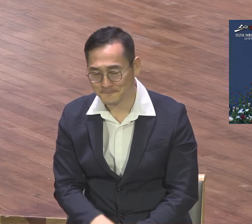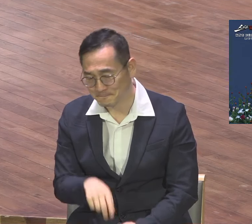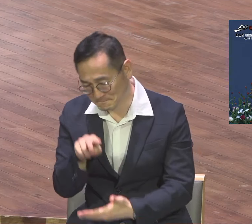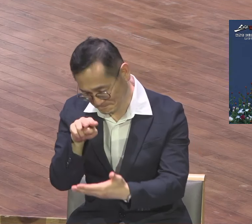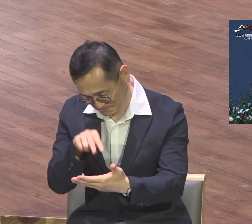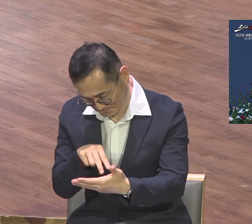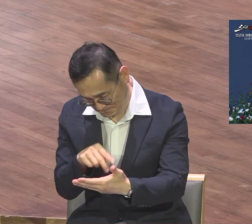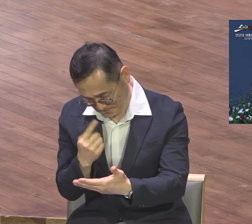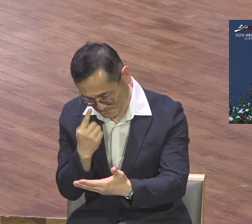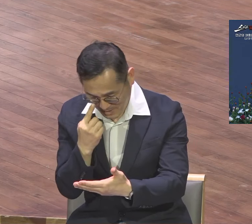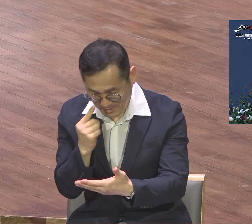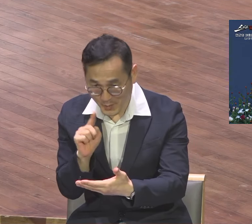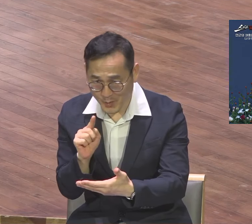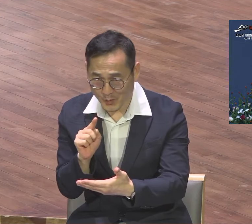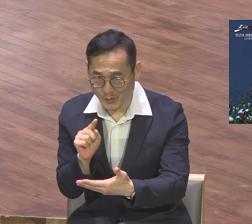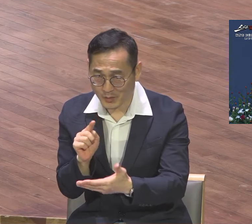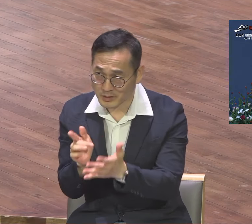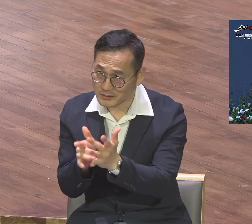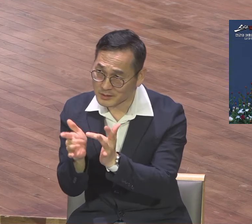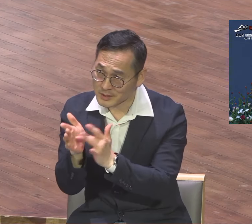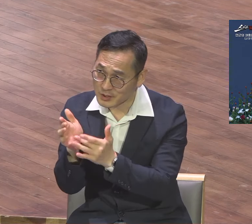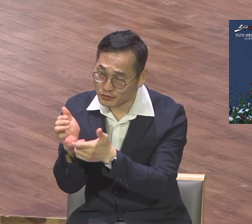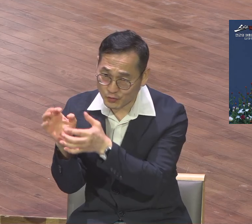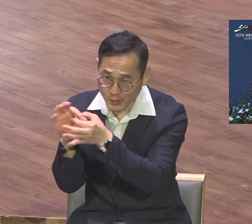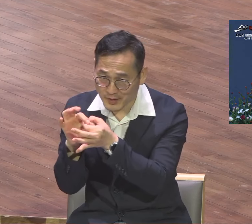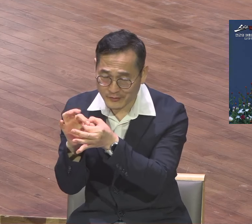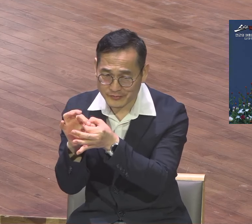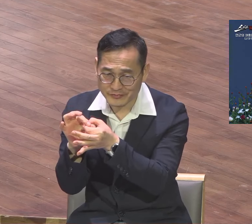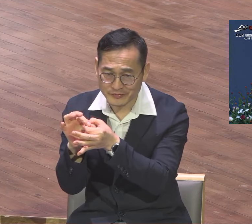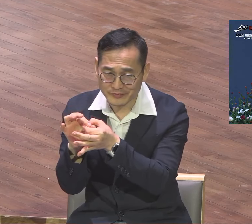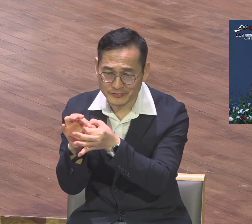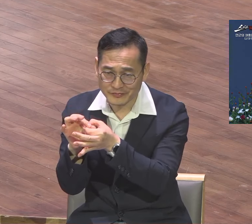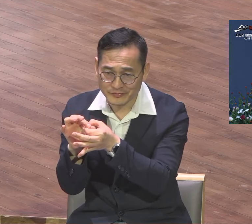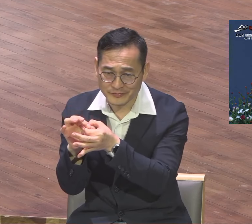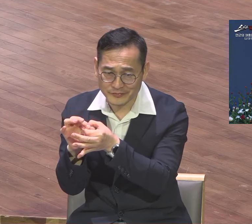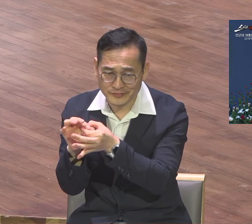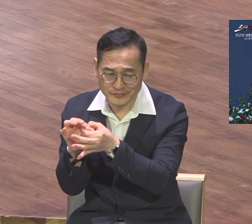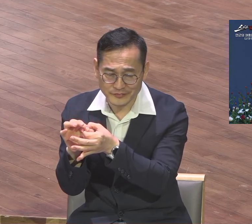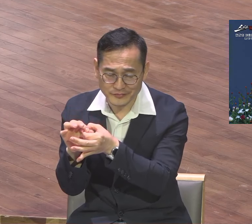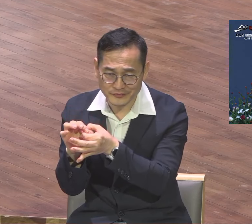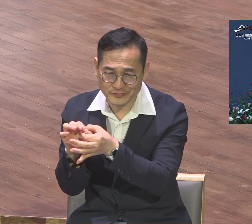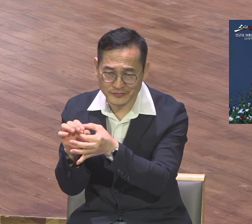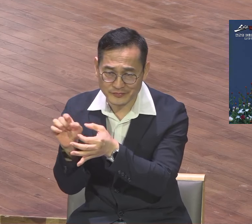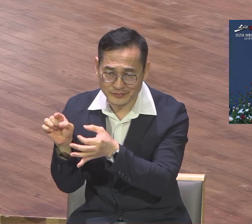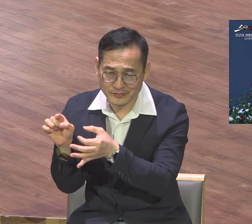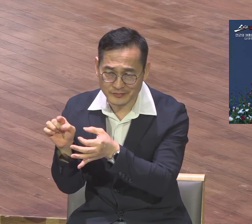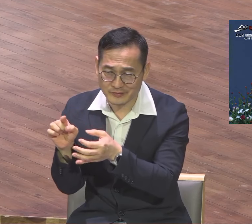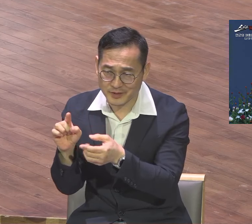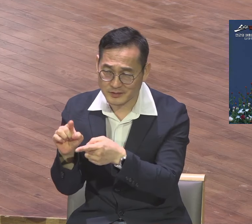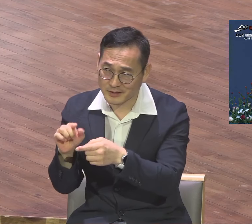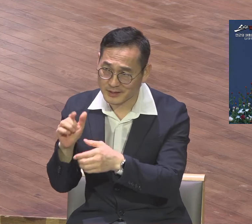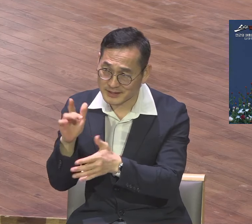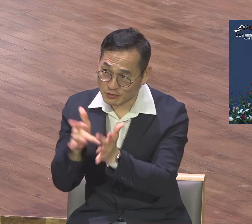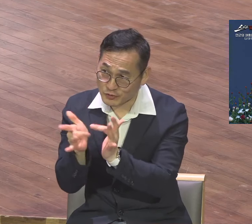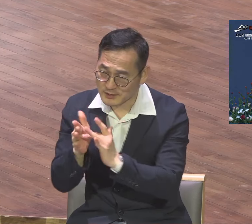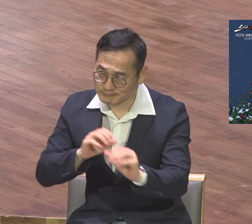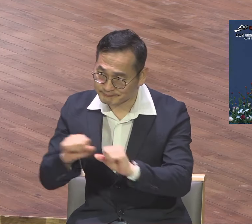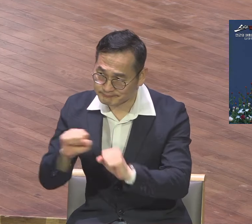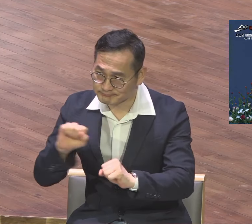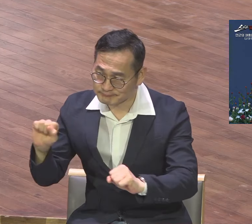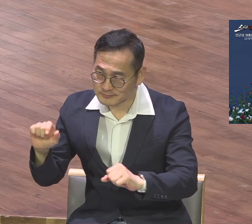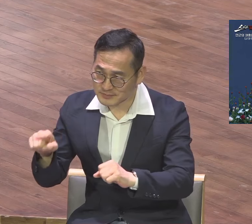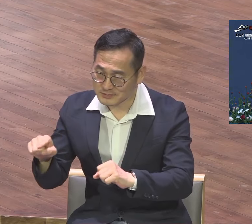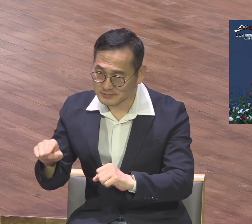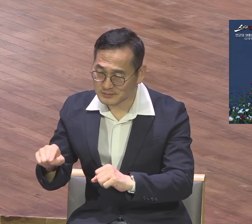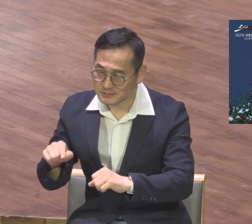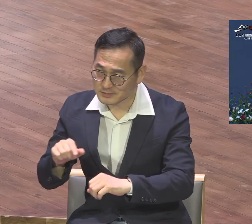것은 이런 메시아 예언과 성취를 하나님께서 친히 책임지시고 이루어